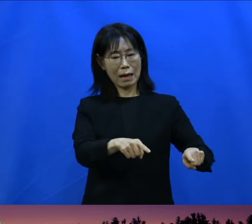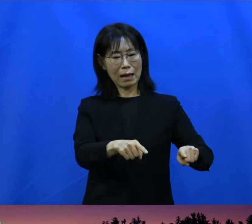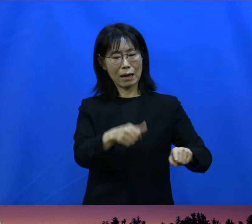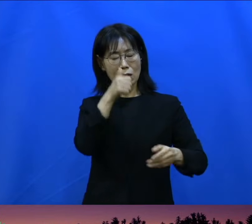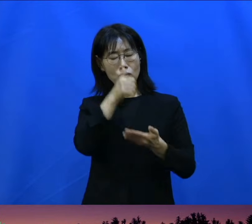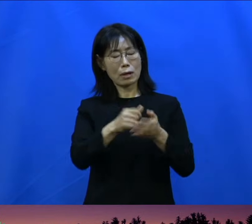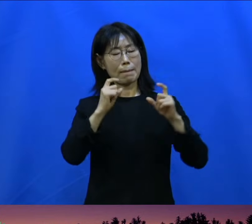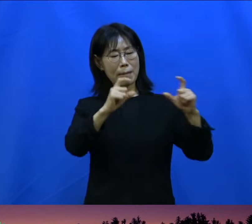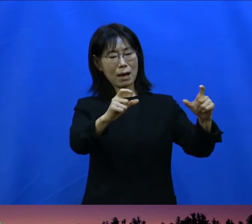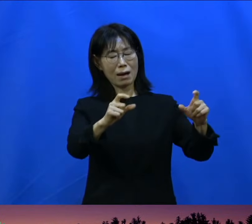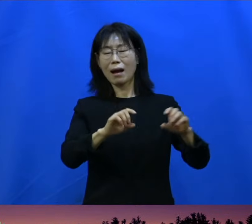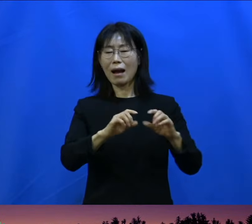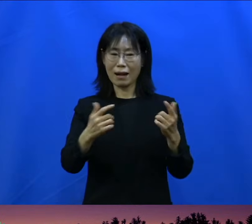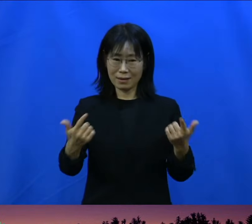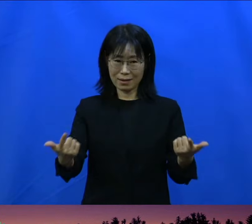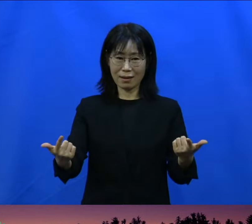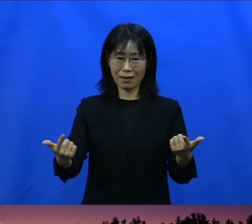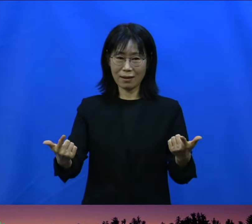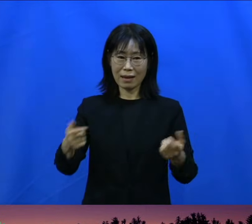하나님은 용서예요.